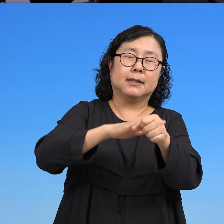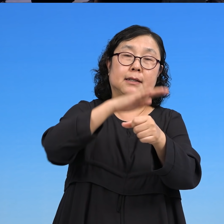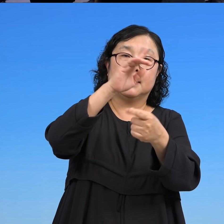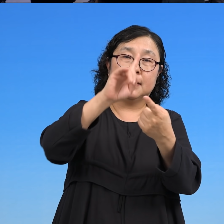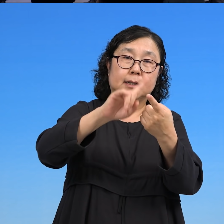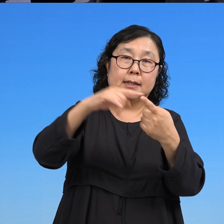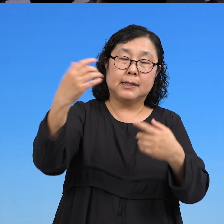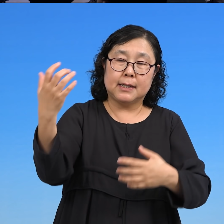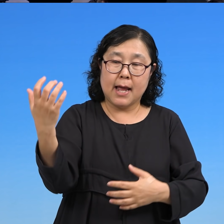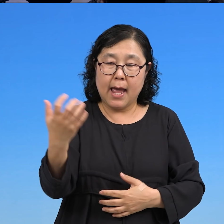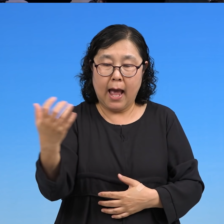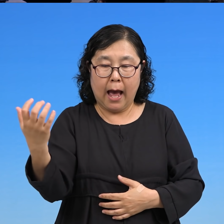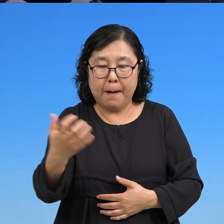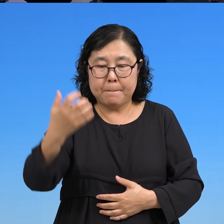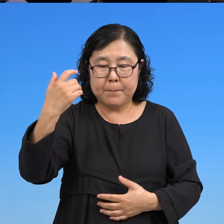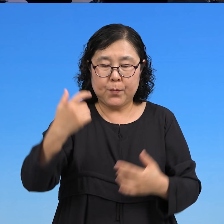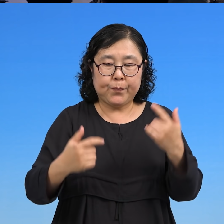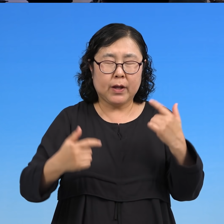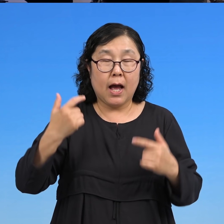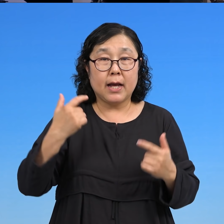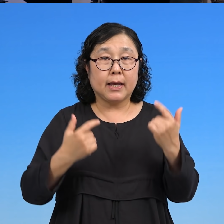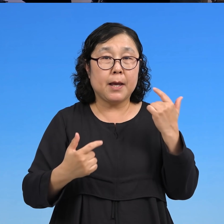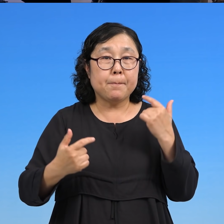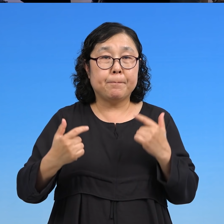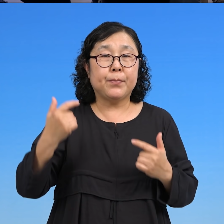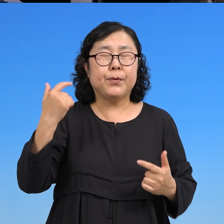사랑스레 아픔과 기쁨은